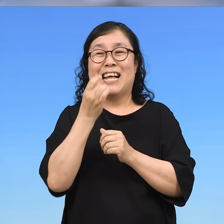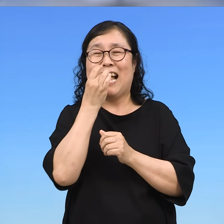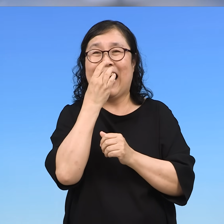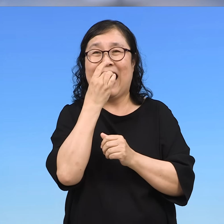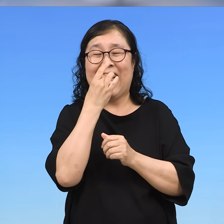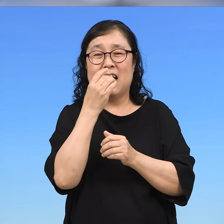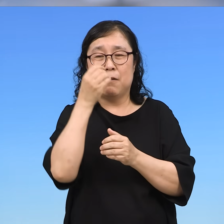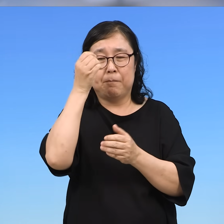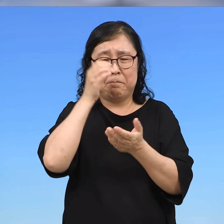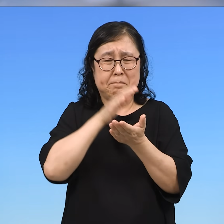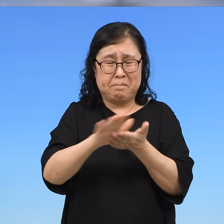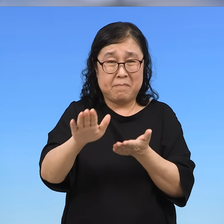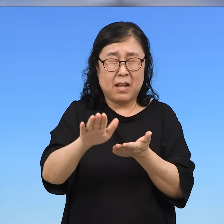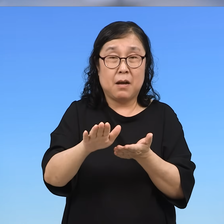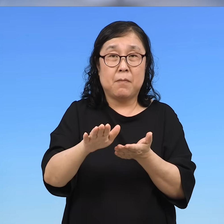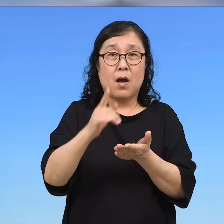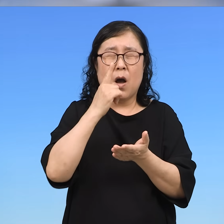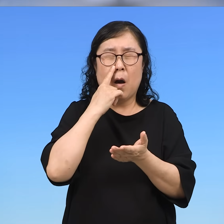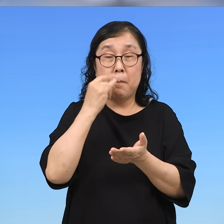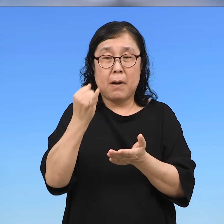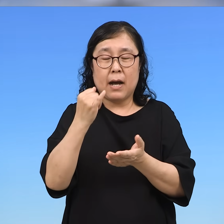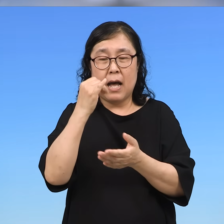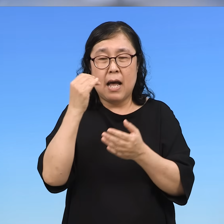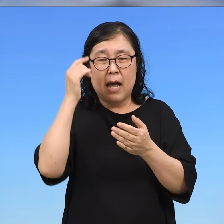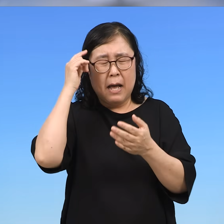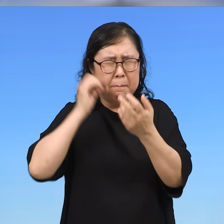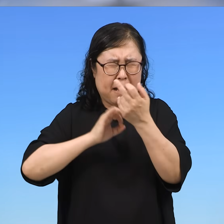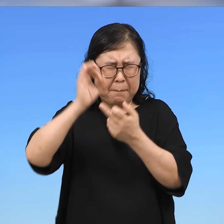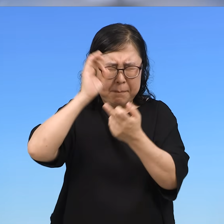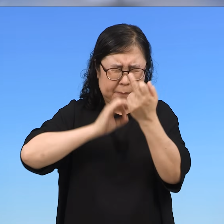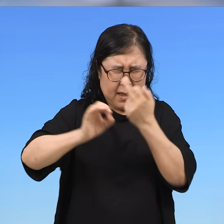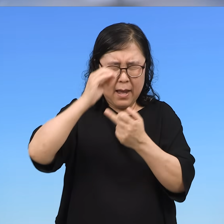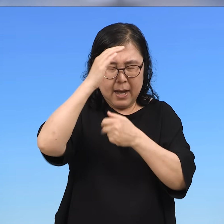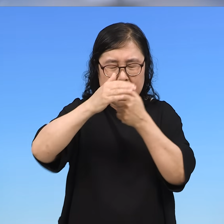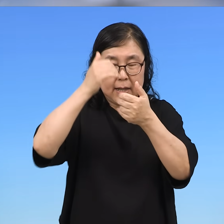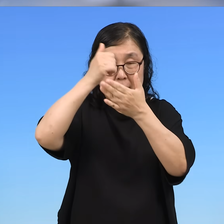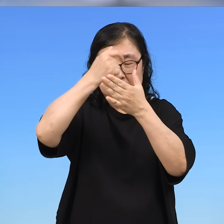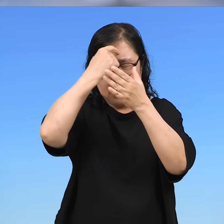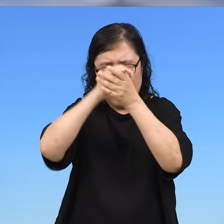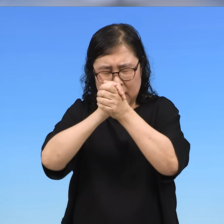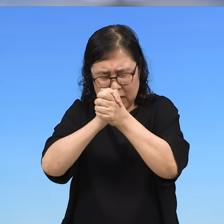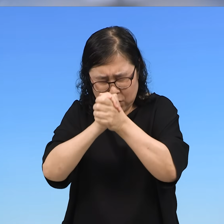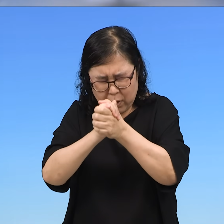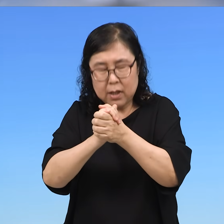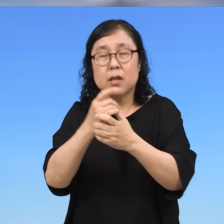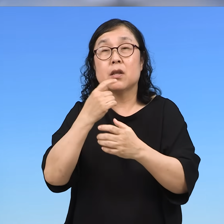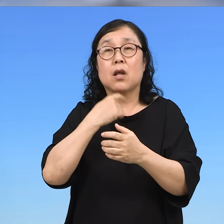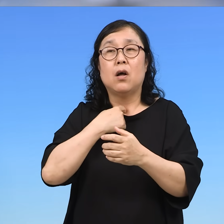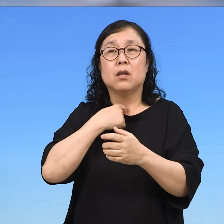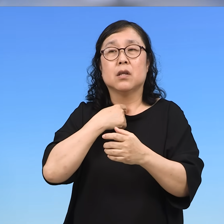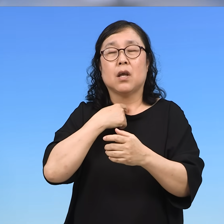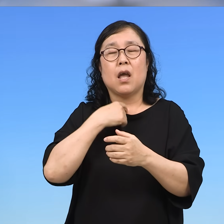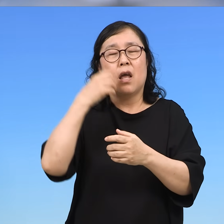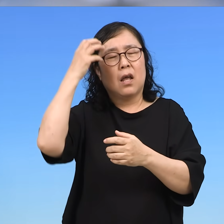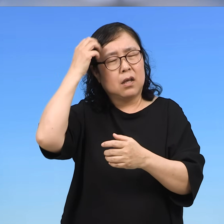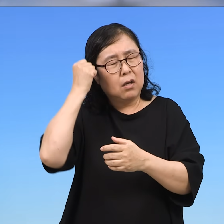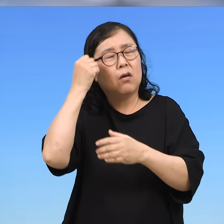그 쌀이 떨어지면 엄마가 밤새 하나님께 기도하시던 그 기도 소리가 쟁쟁하게 들리는